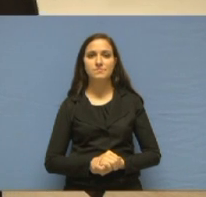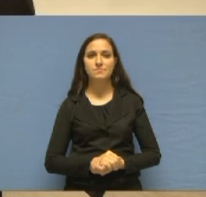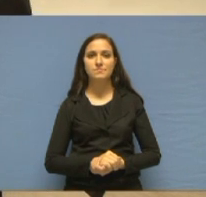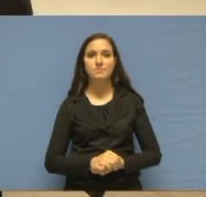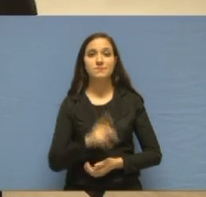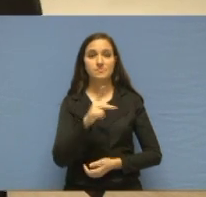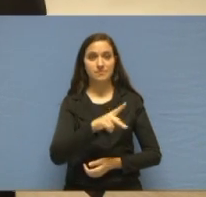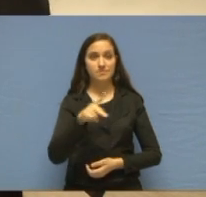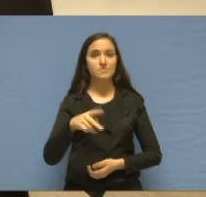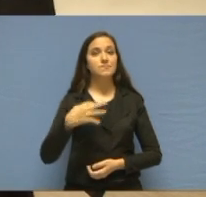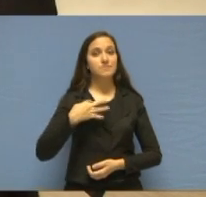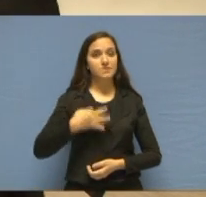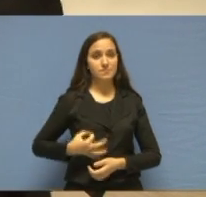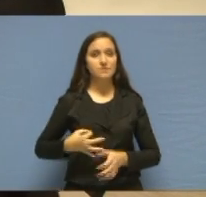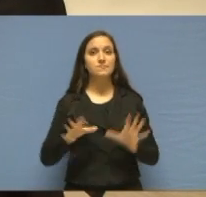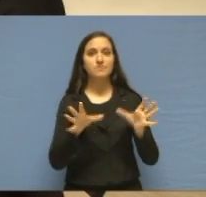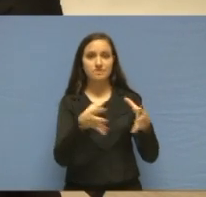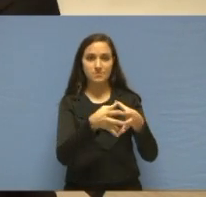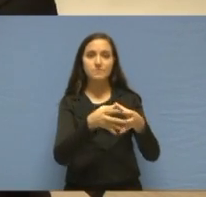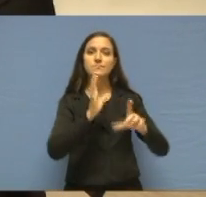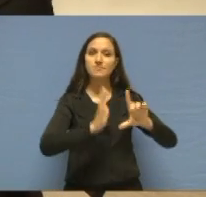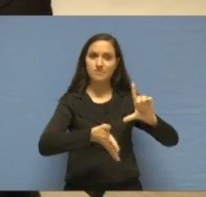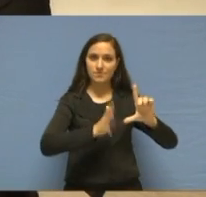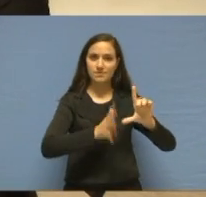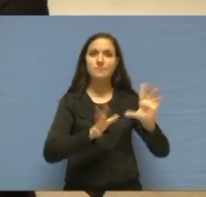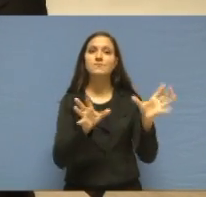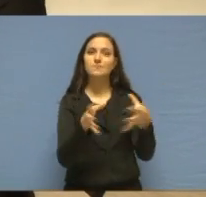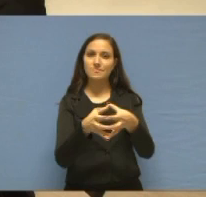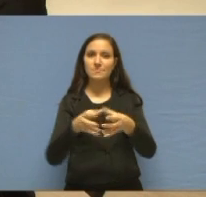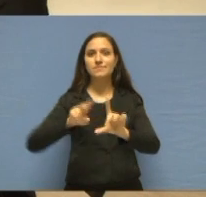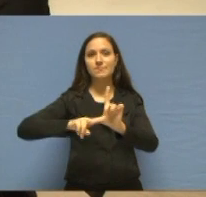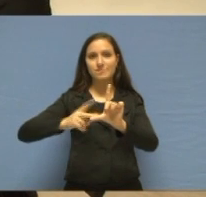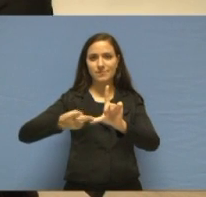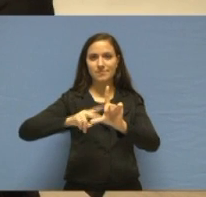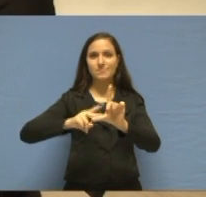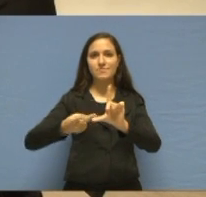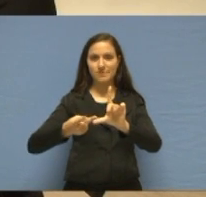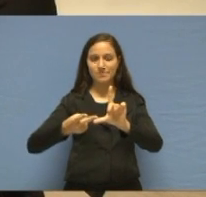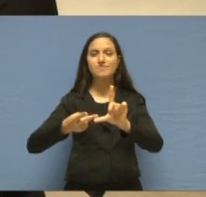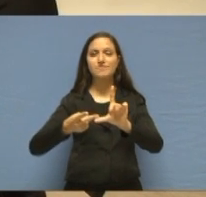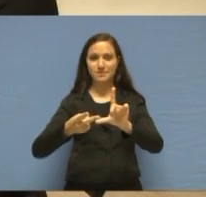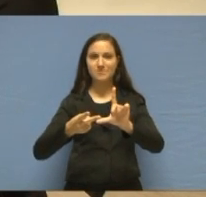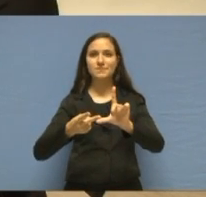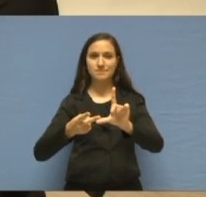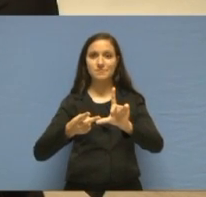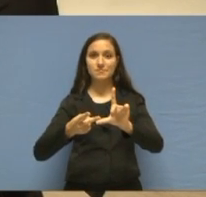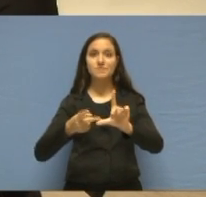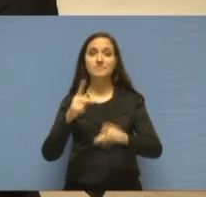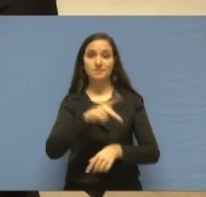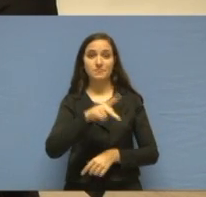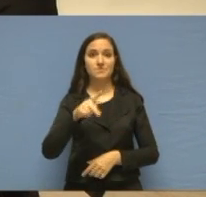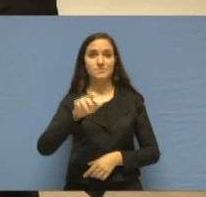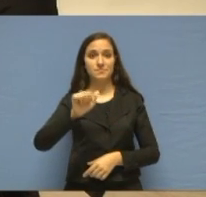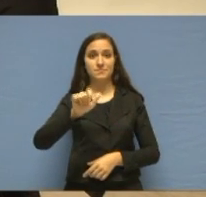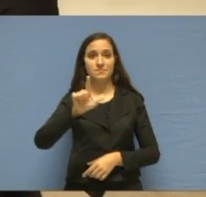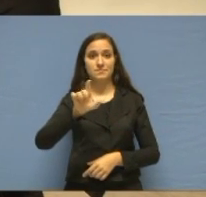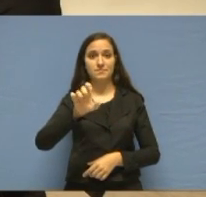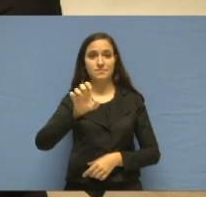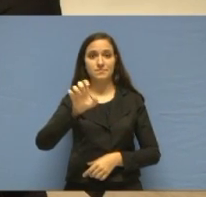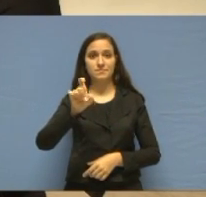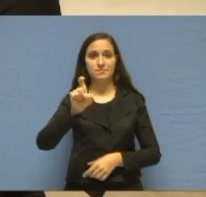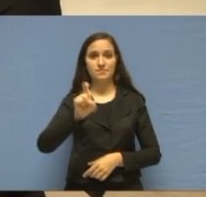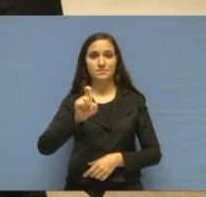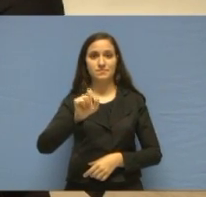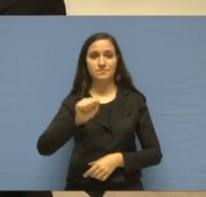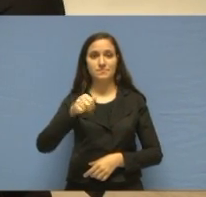Docente homenageada das turmas de Letras Libras e Letras Tradução e Interpretação em Libras Português, professora Alessandra